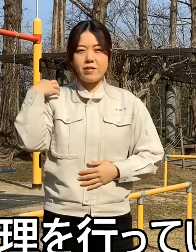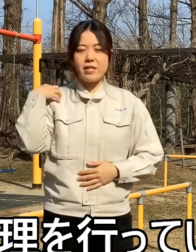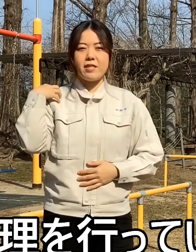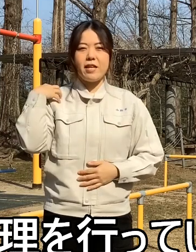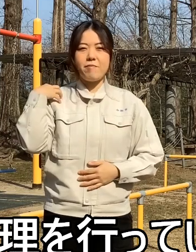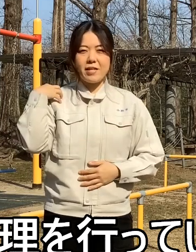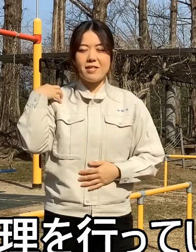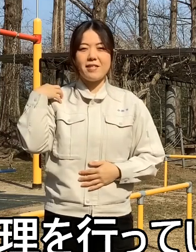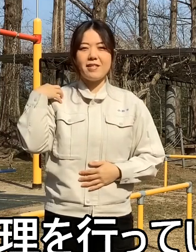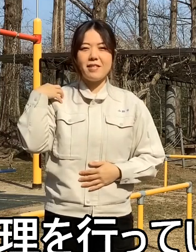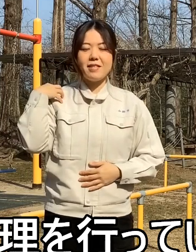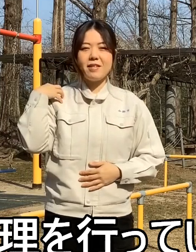行っています。